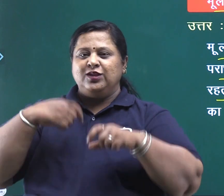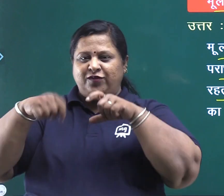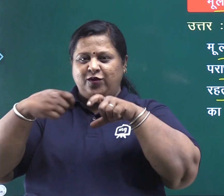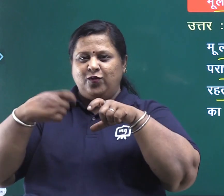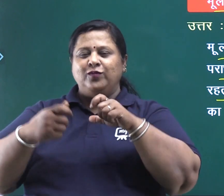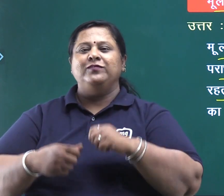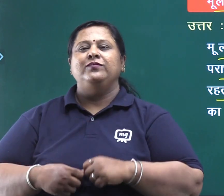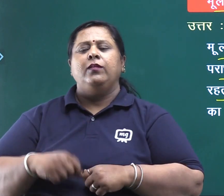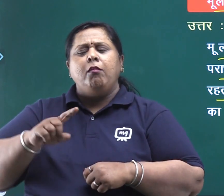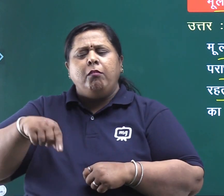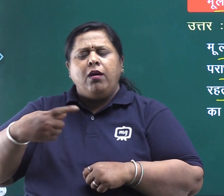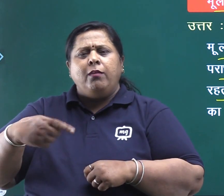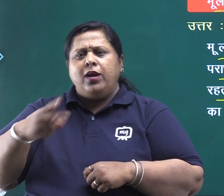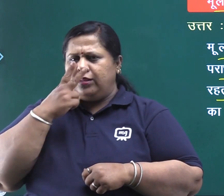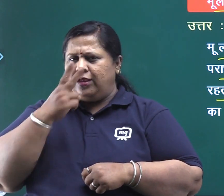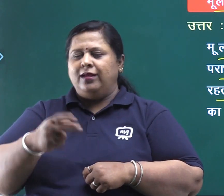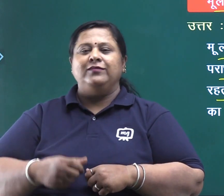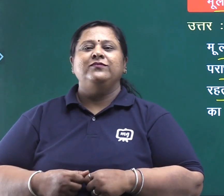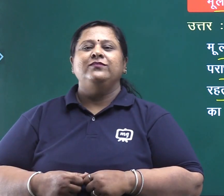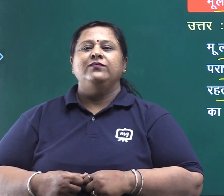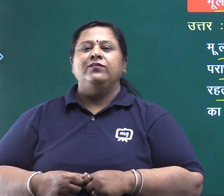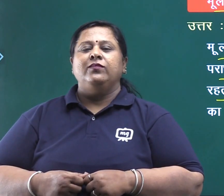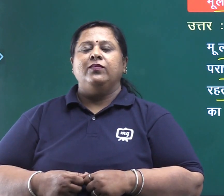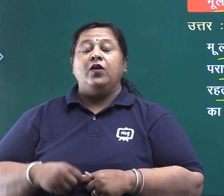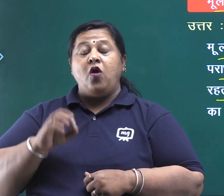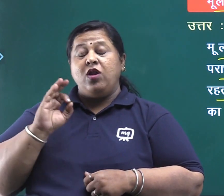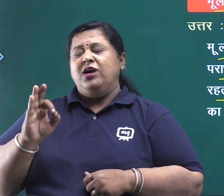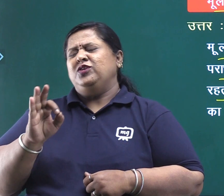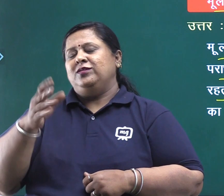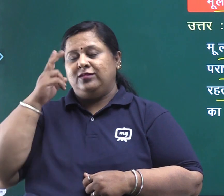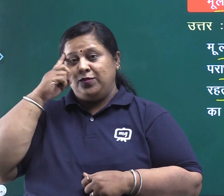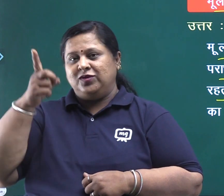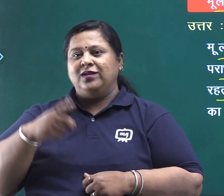को बार बार देखें और